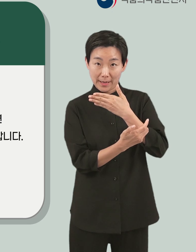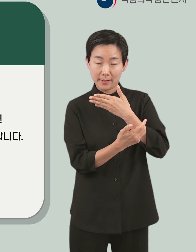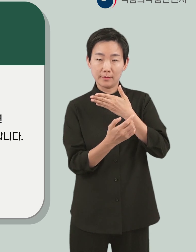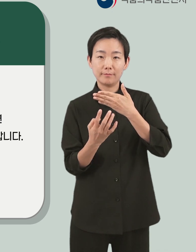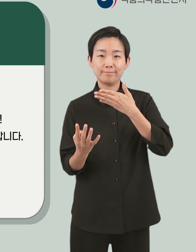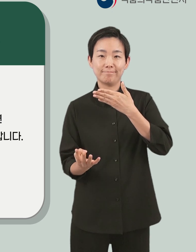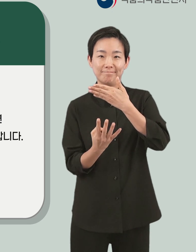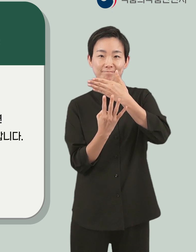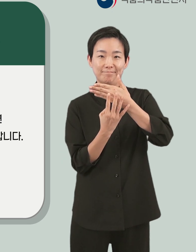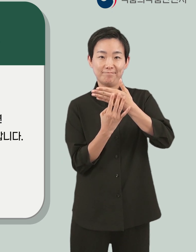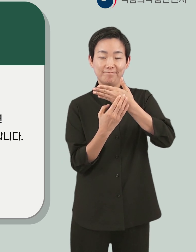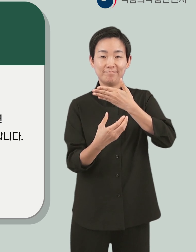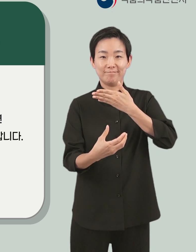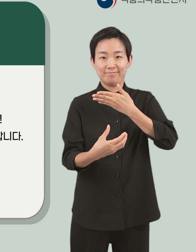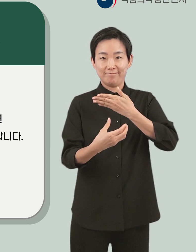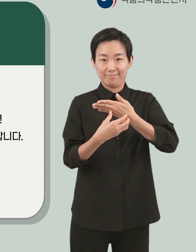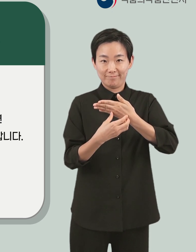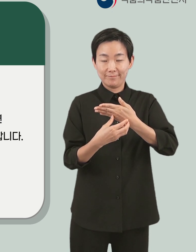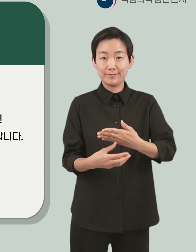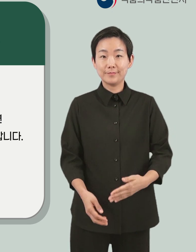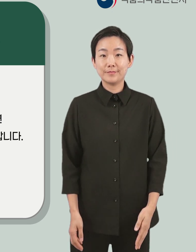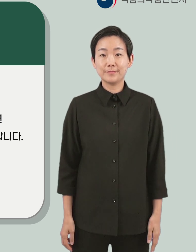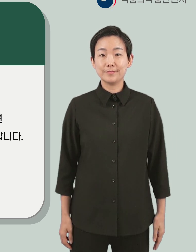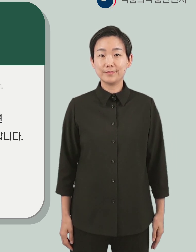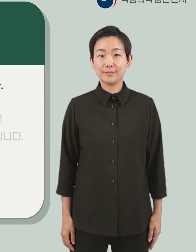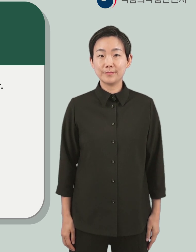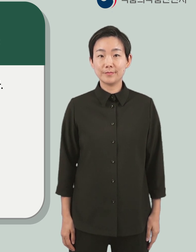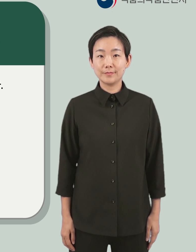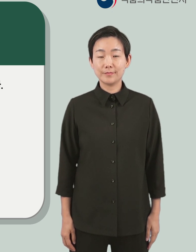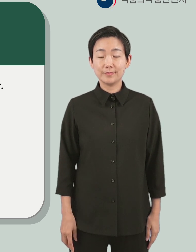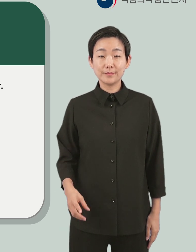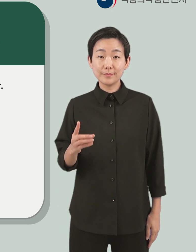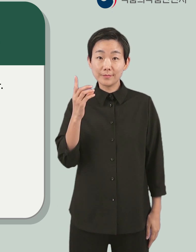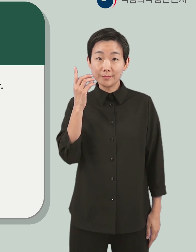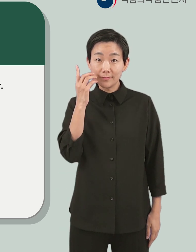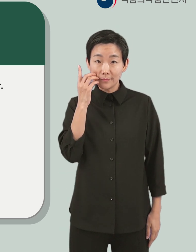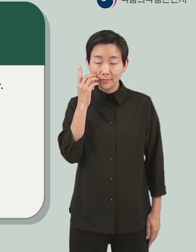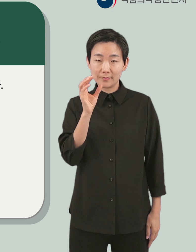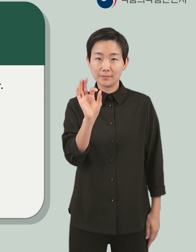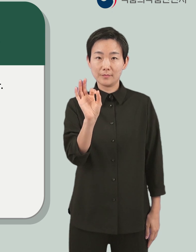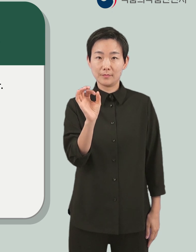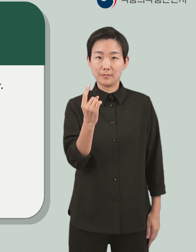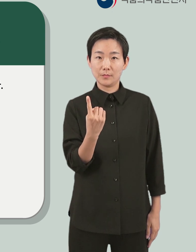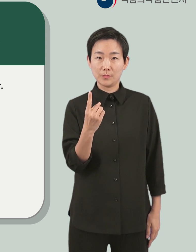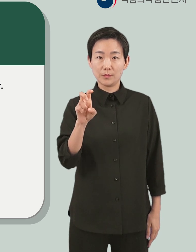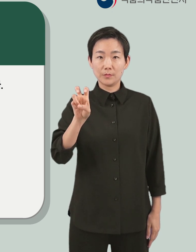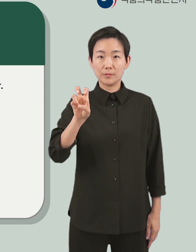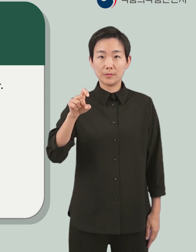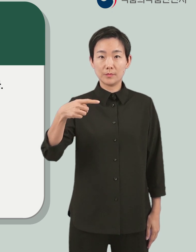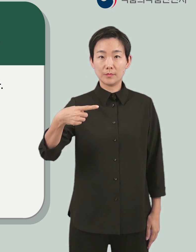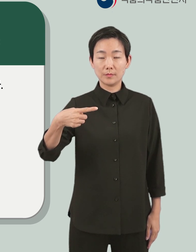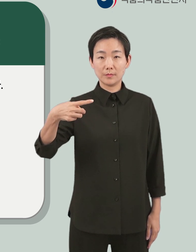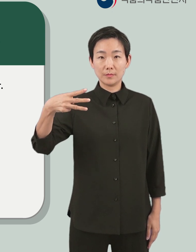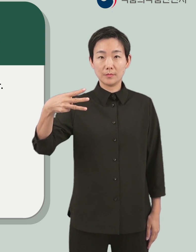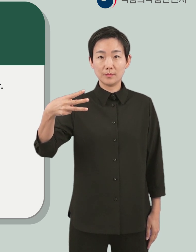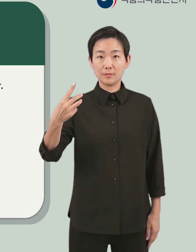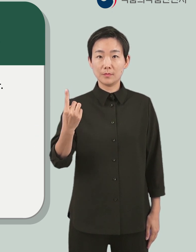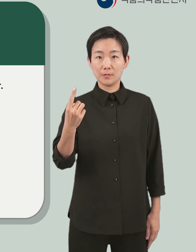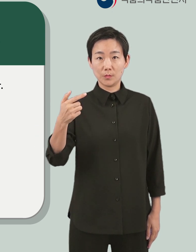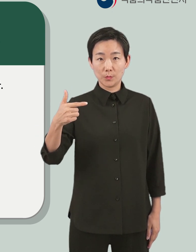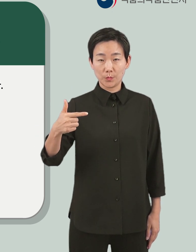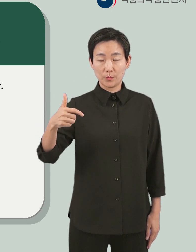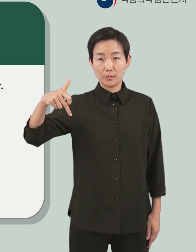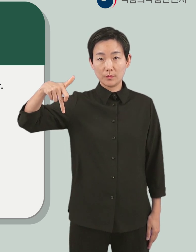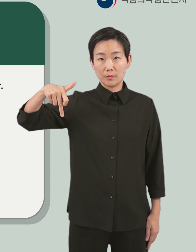단자에 어댑터를 연결합니다. 건전지를 이용하여 제품을 무선으로 사용할 경우 본체 밑면 건전지